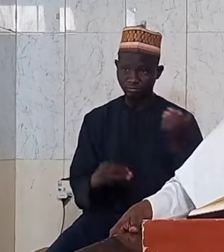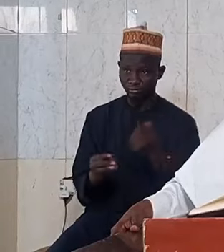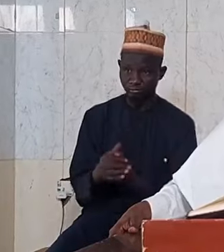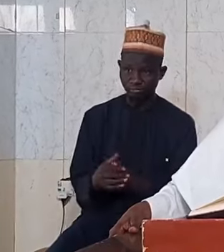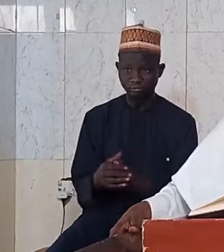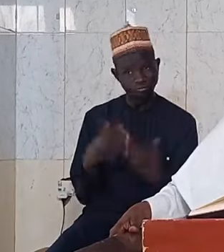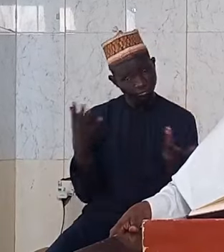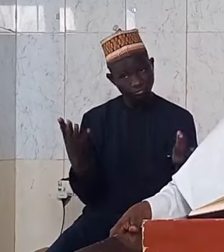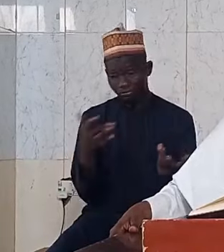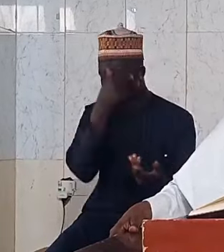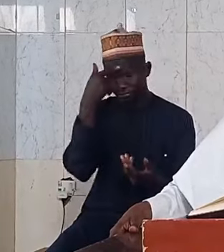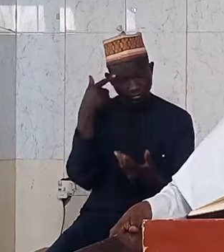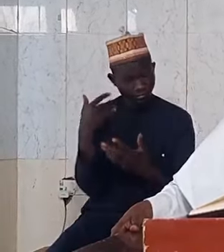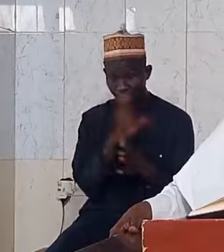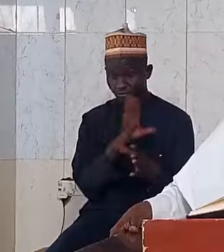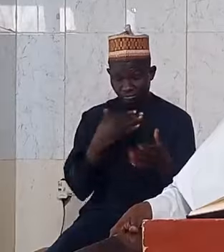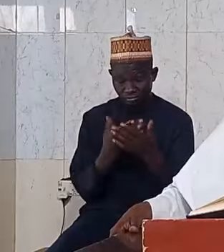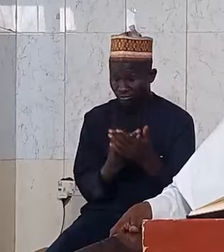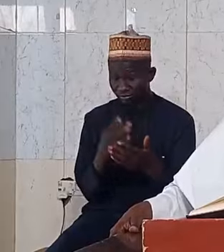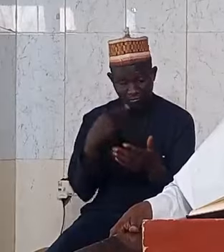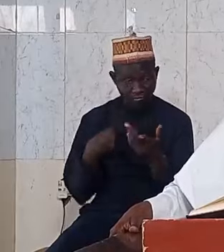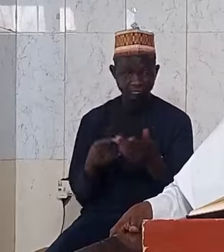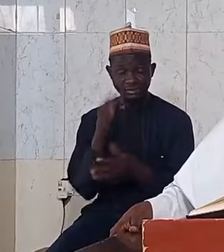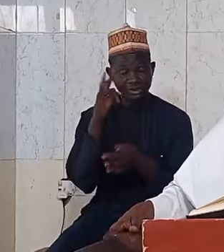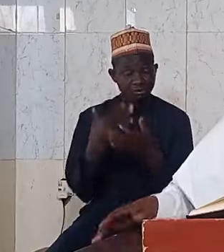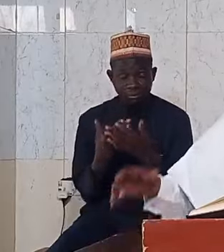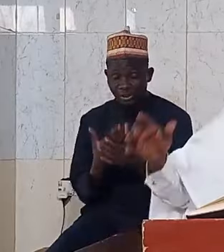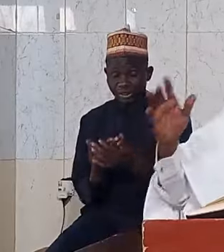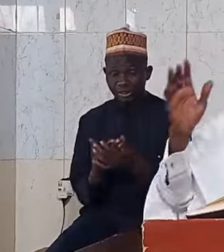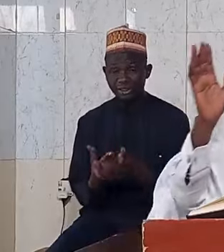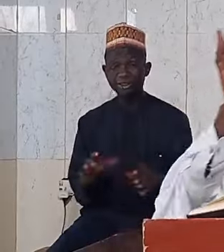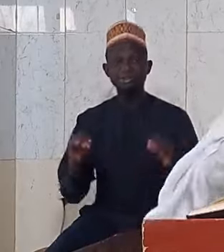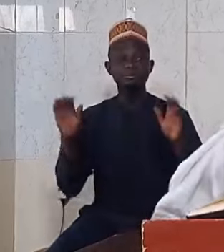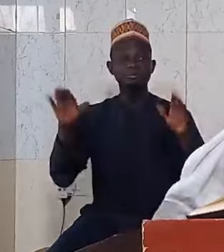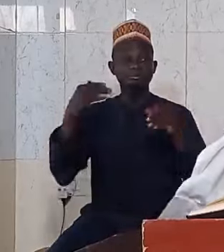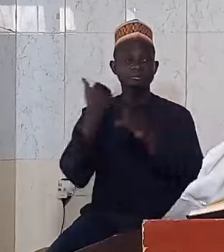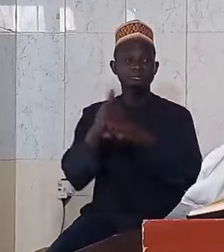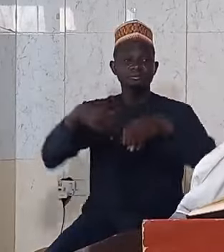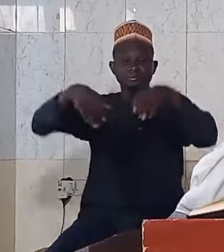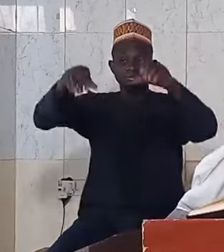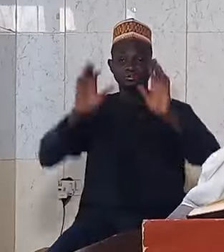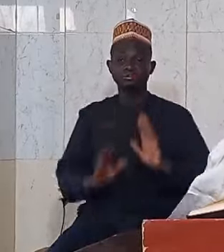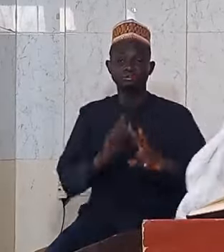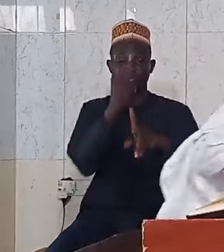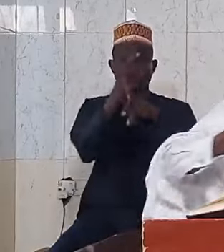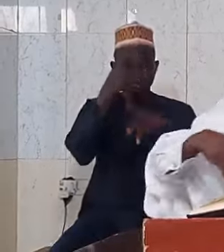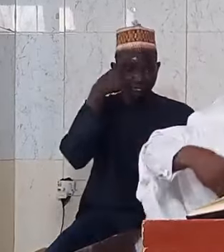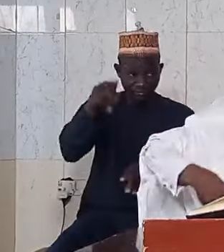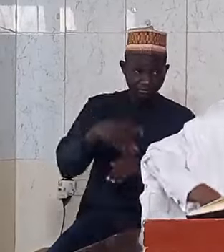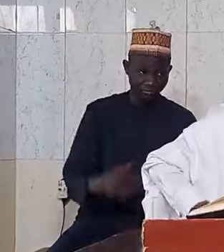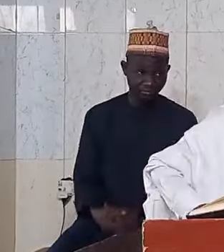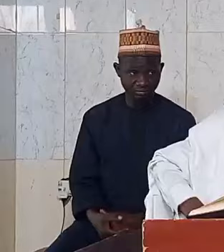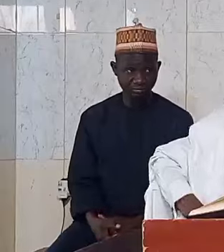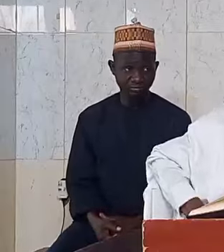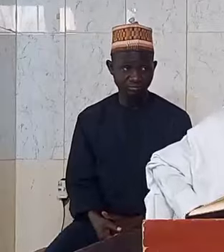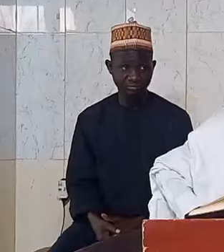ko ba haka bane mu mun sani in kudinka aka ce dauki gaba ɗaya je ka kai kabarin wane ka ce ya ajiye maka